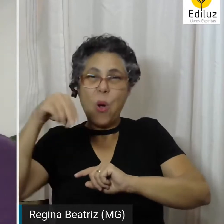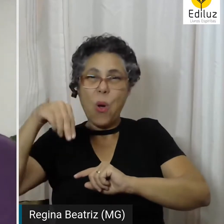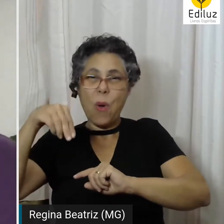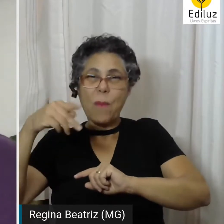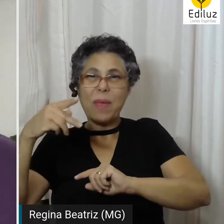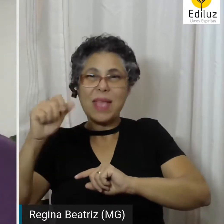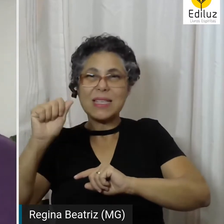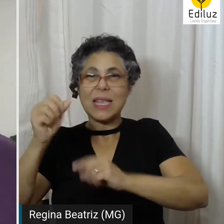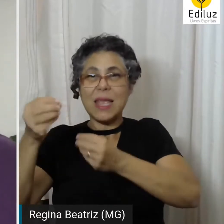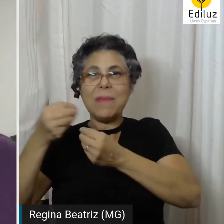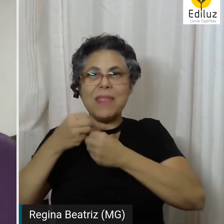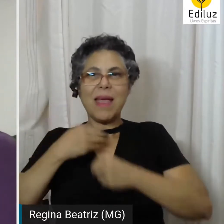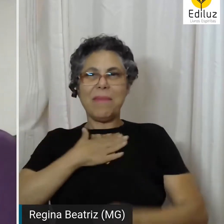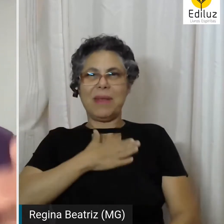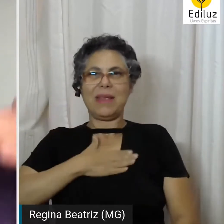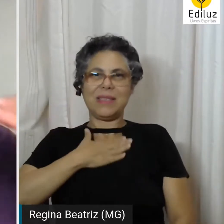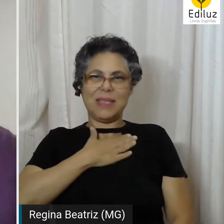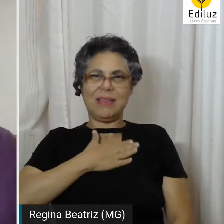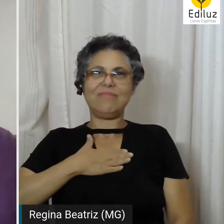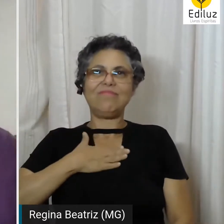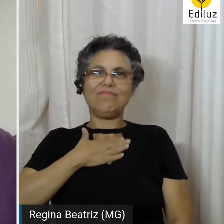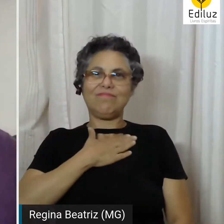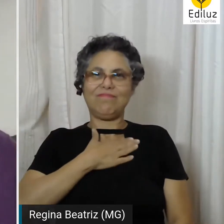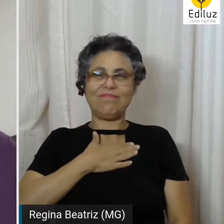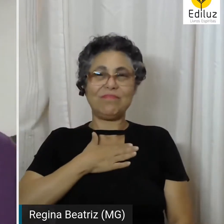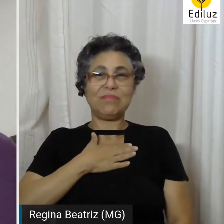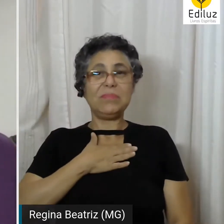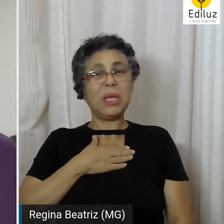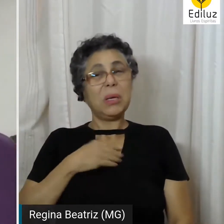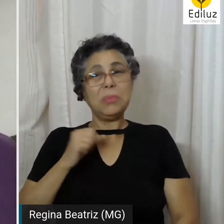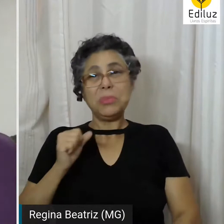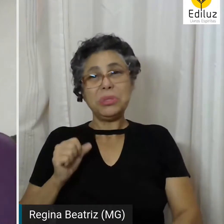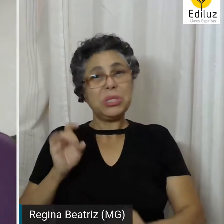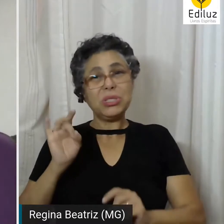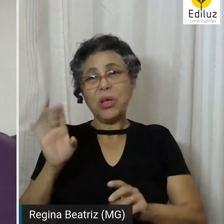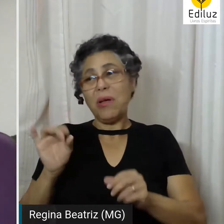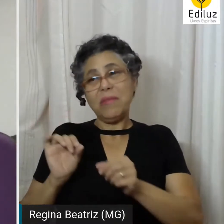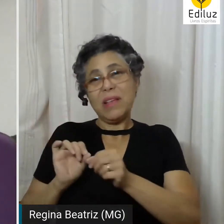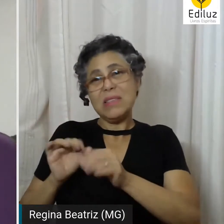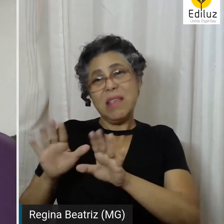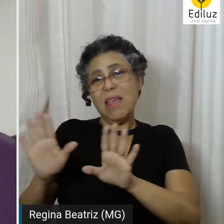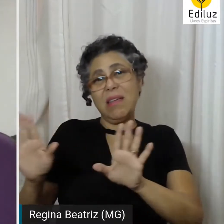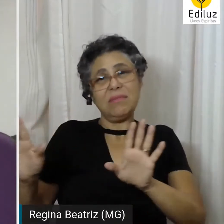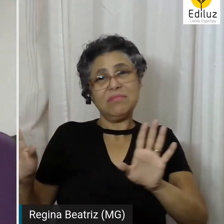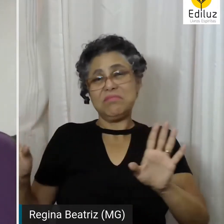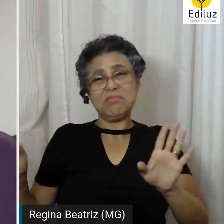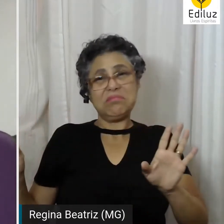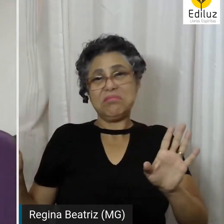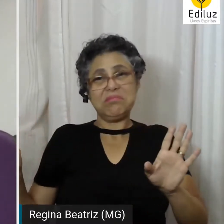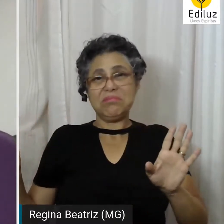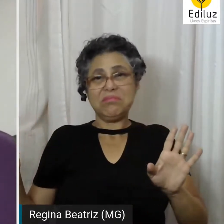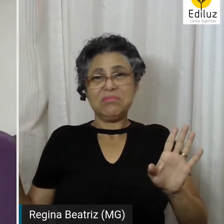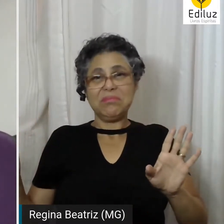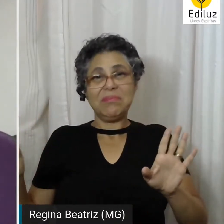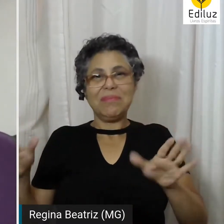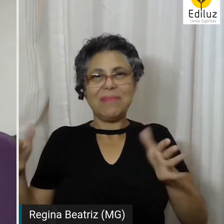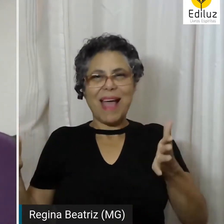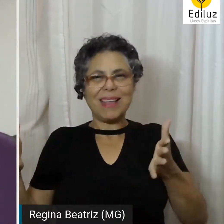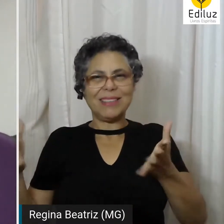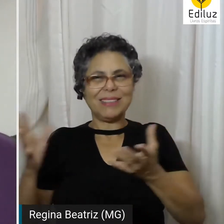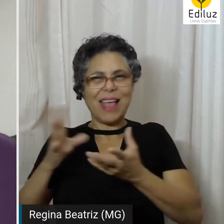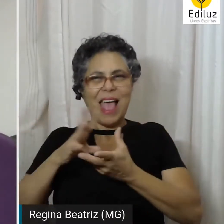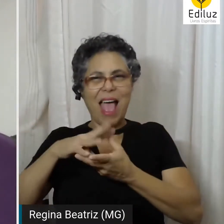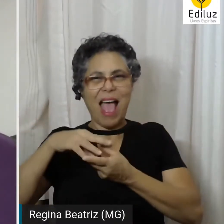de prazer. Poderia bastar. mas a alma